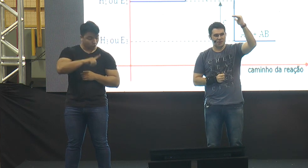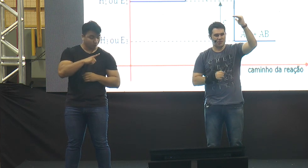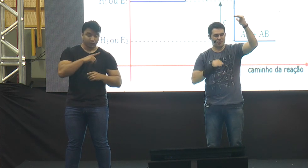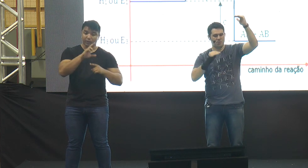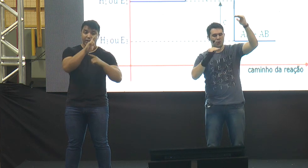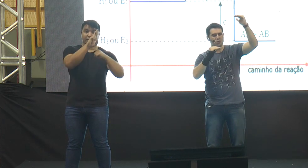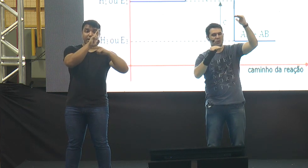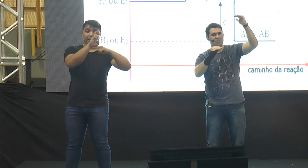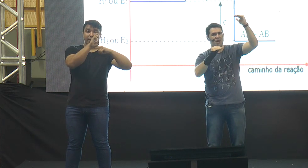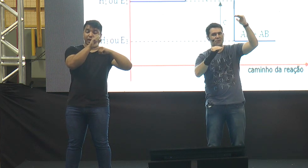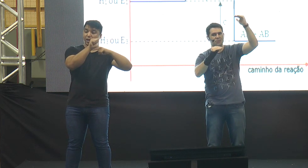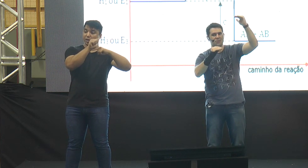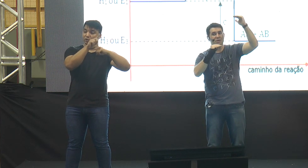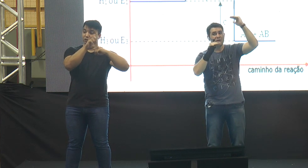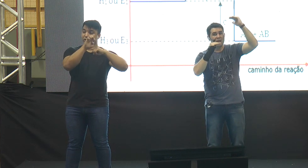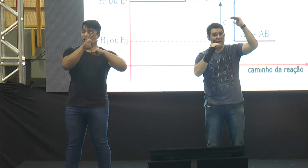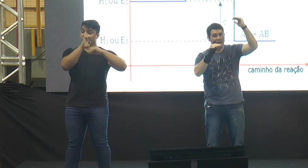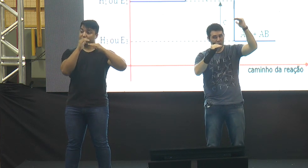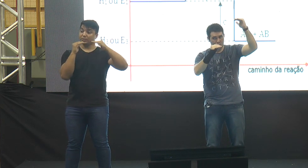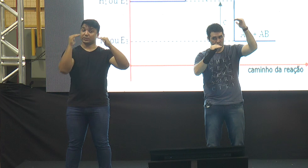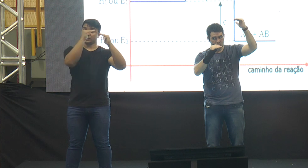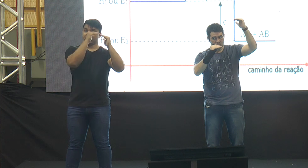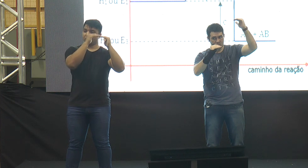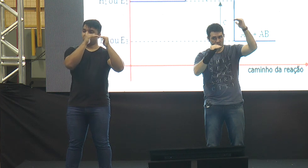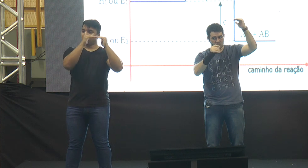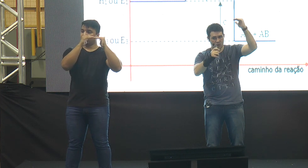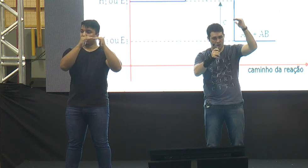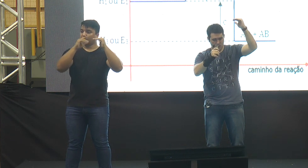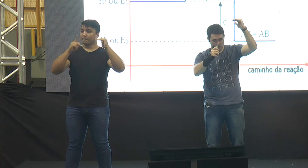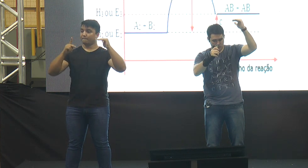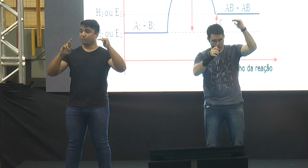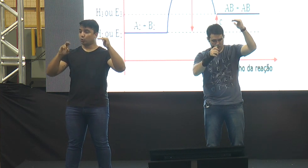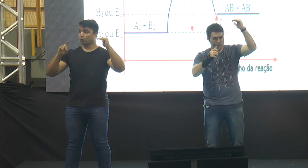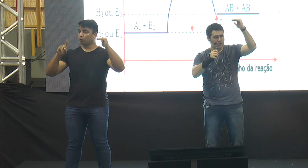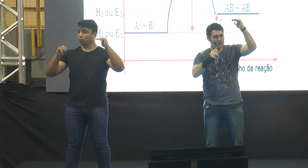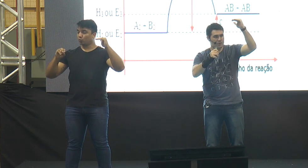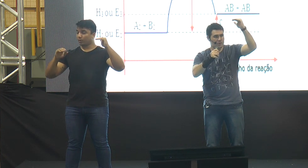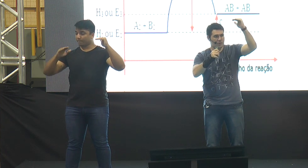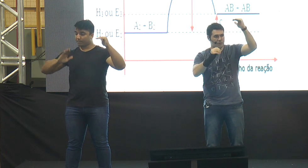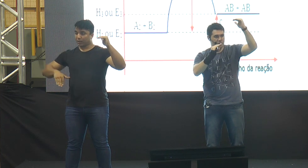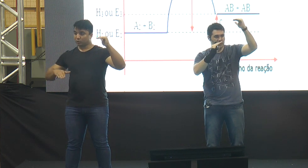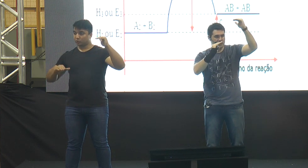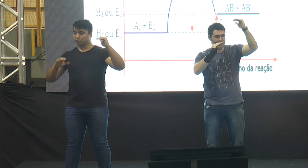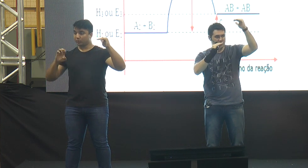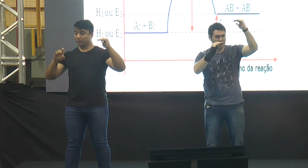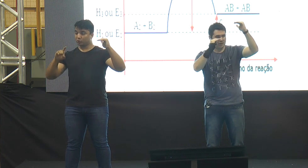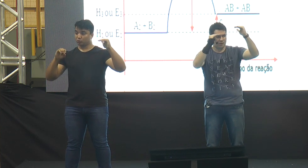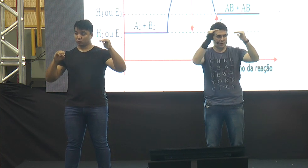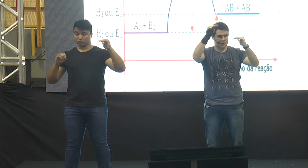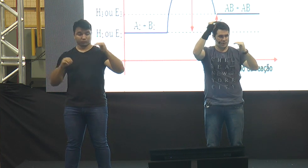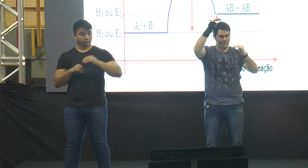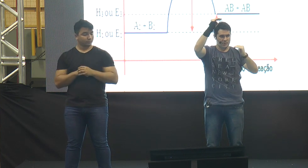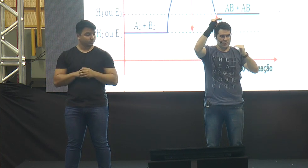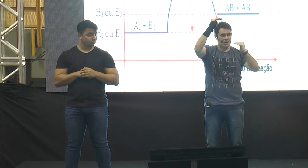em cima, produto embaixo, endo. Ó, vou inverter.